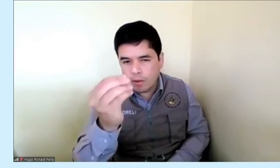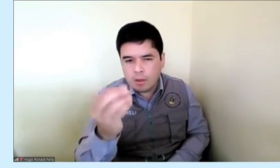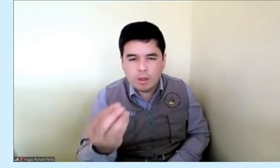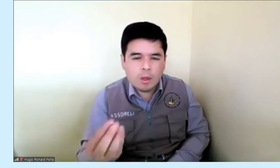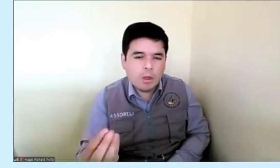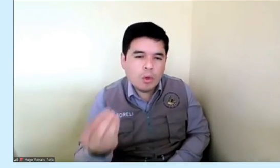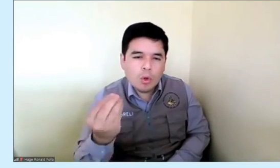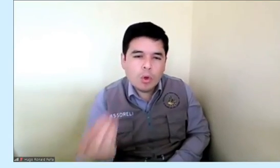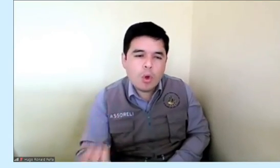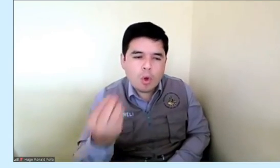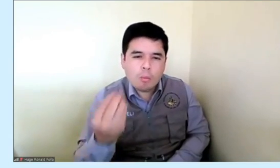¿Cómo?